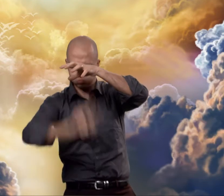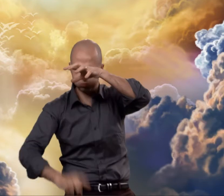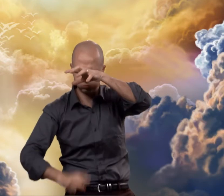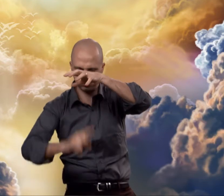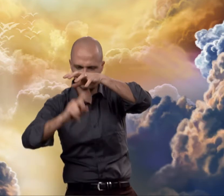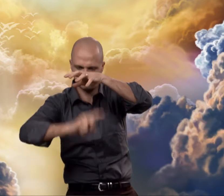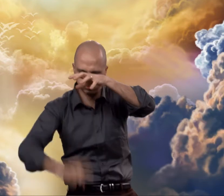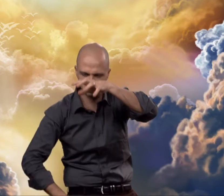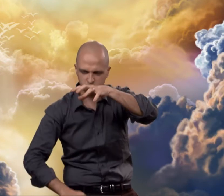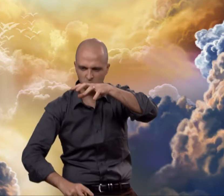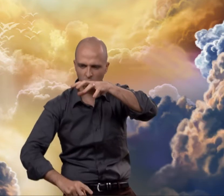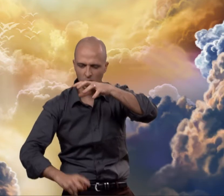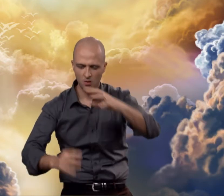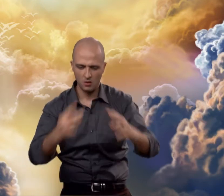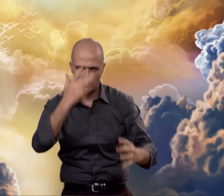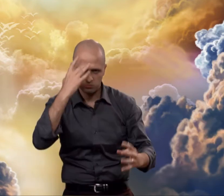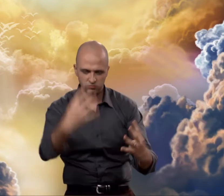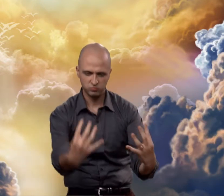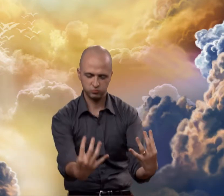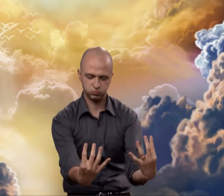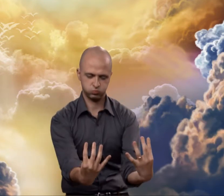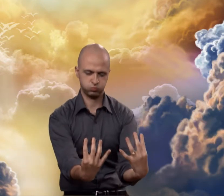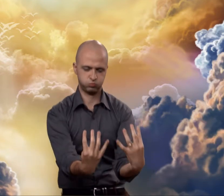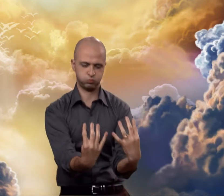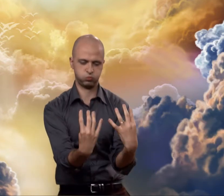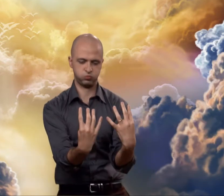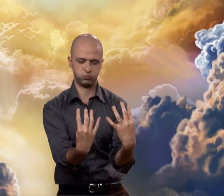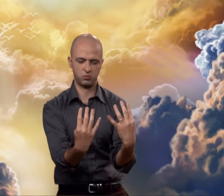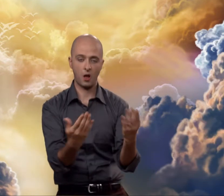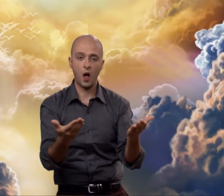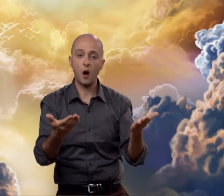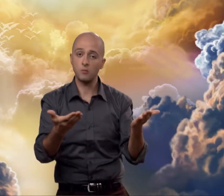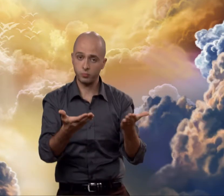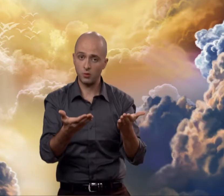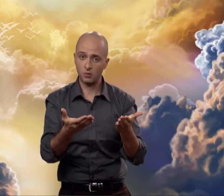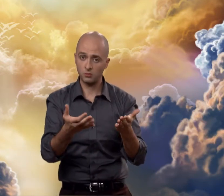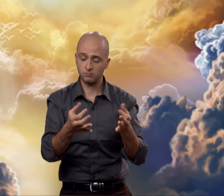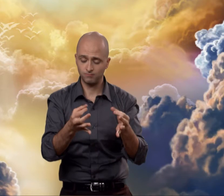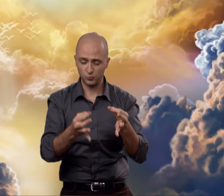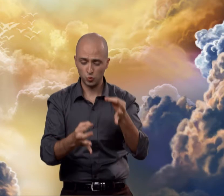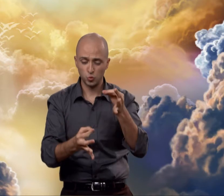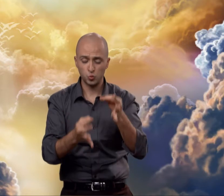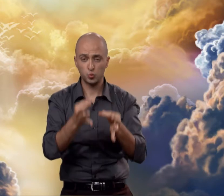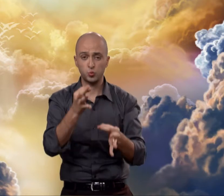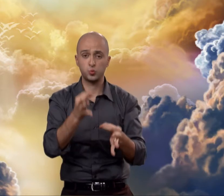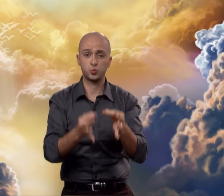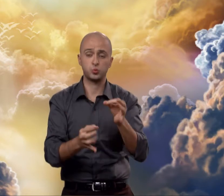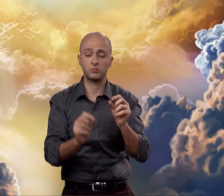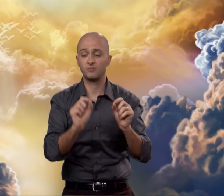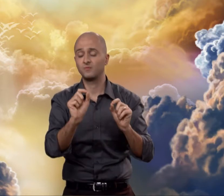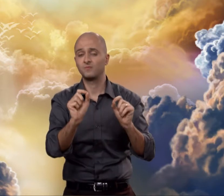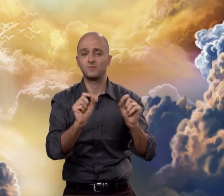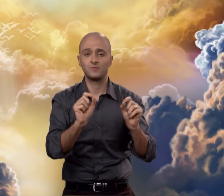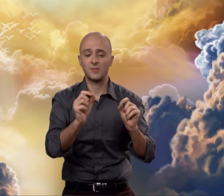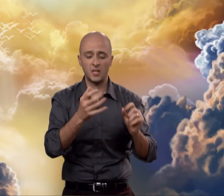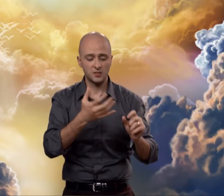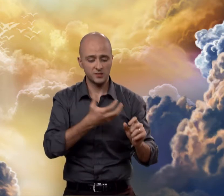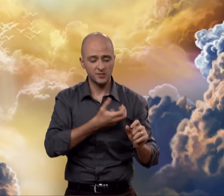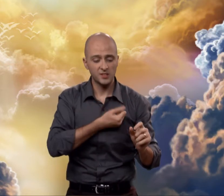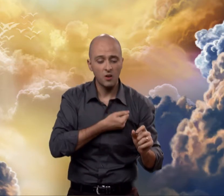Ouve-se apenas a voz de orações e o som de choro. Os ímpios suplicam para que sejam sepultados sob as rochas